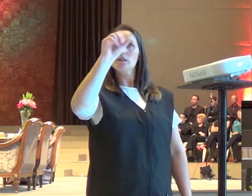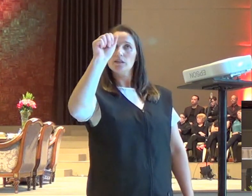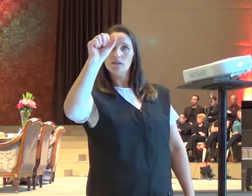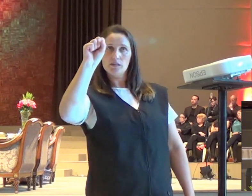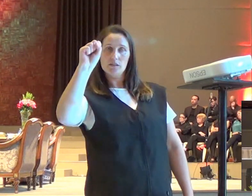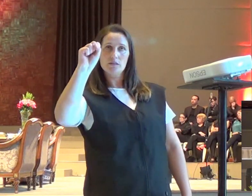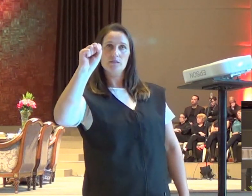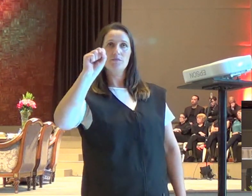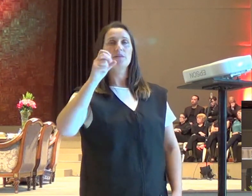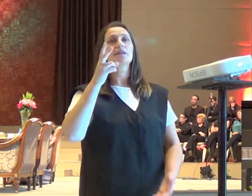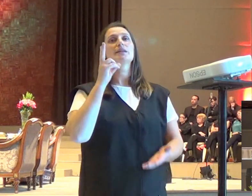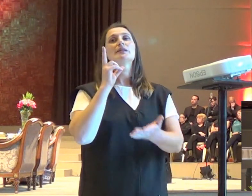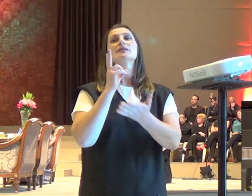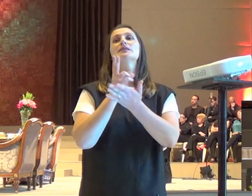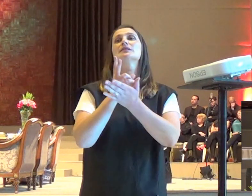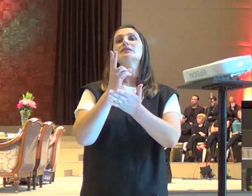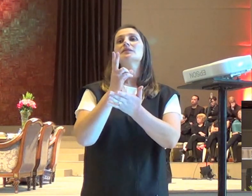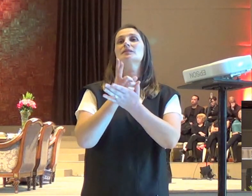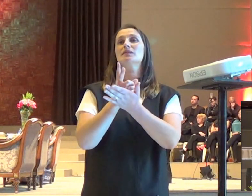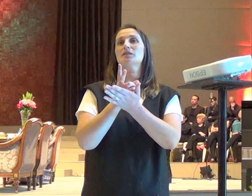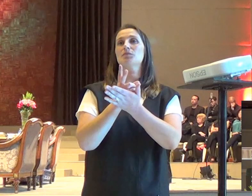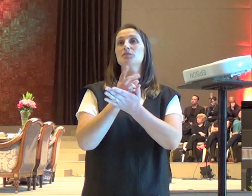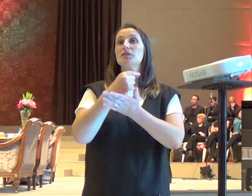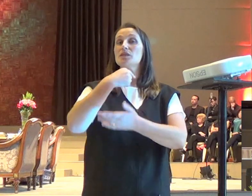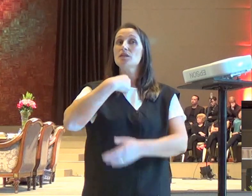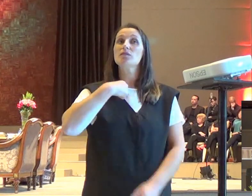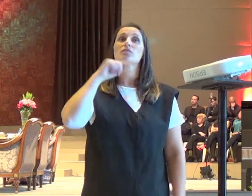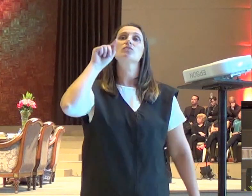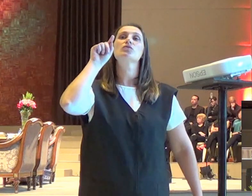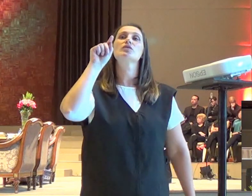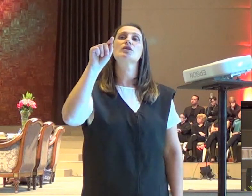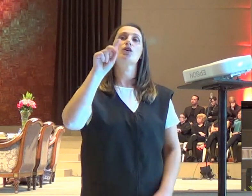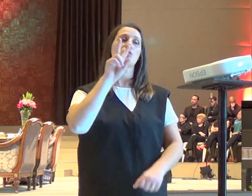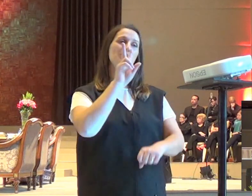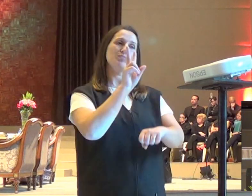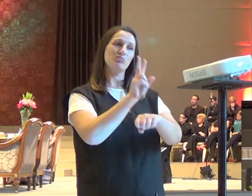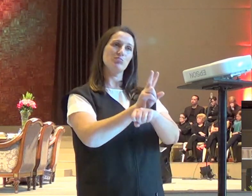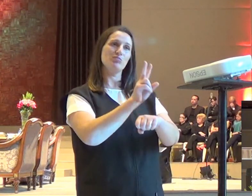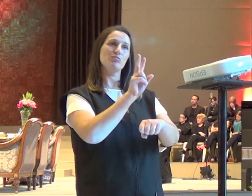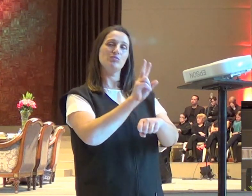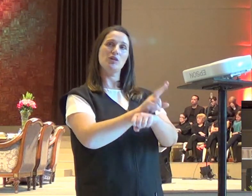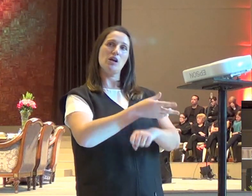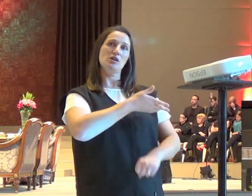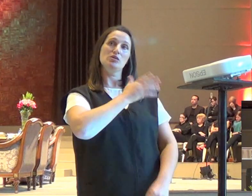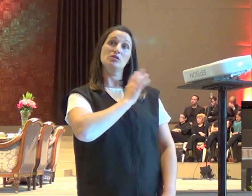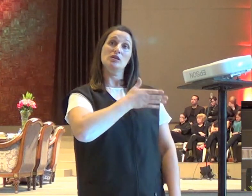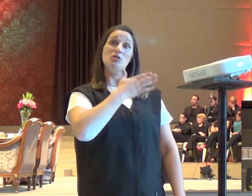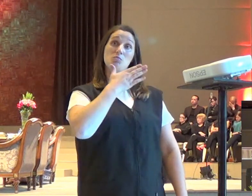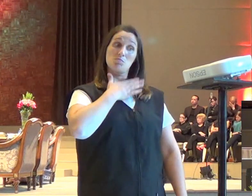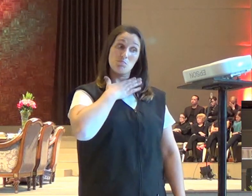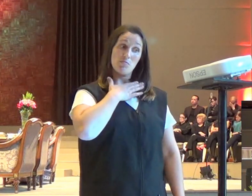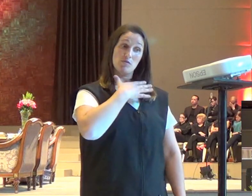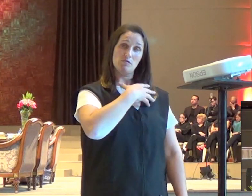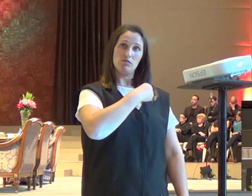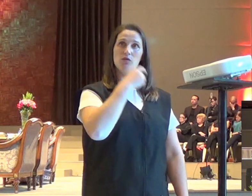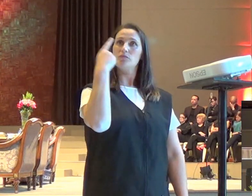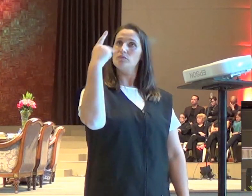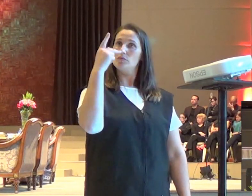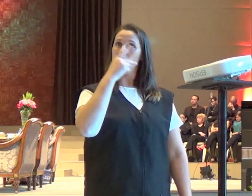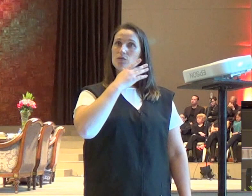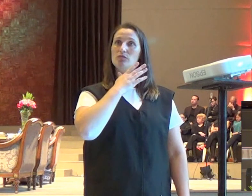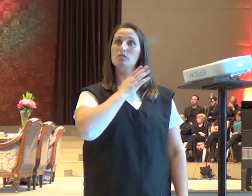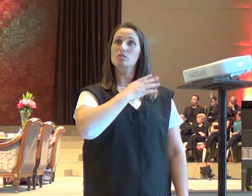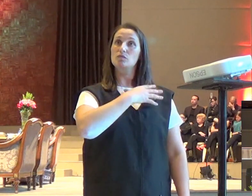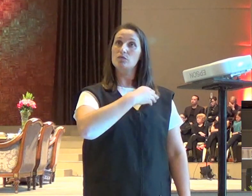sempre que a gente não tratar o coração dos nossos filhos uma tragédia vai vir e não dá para a gente